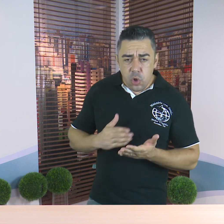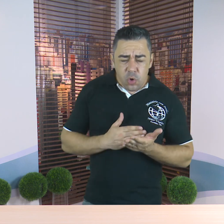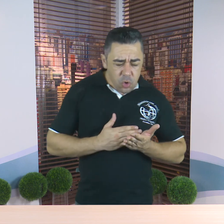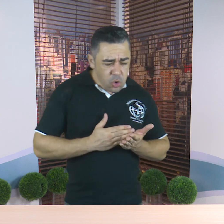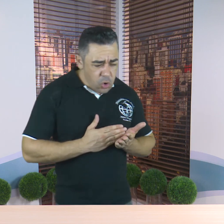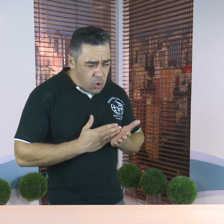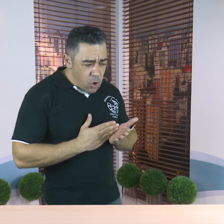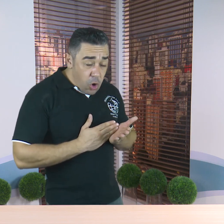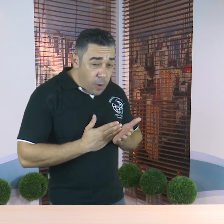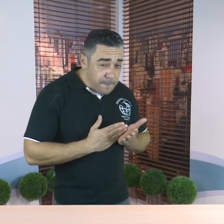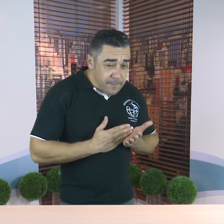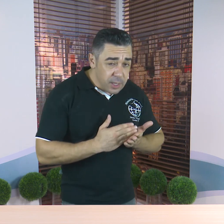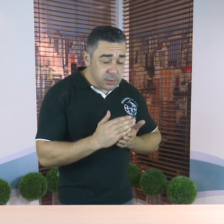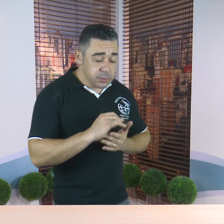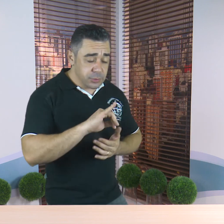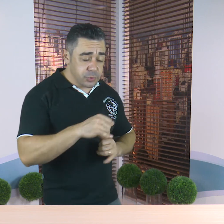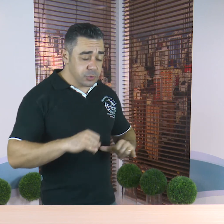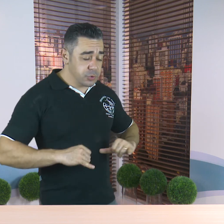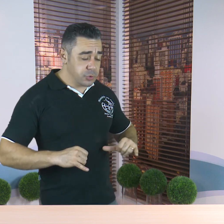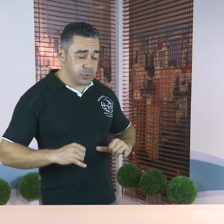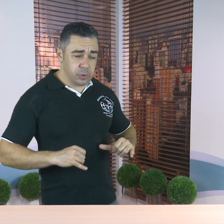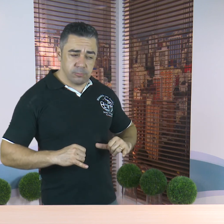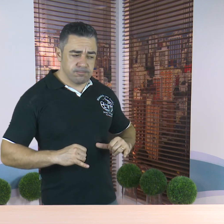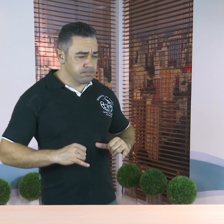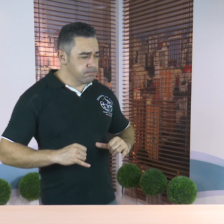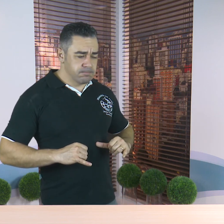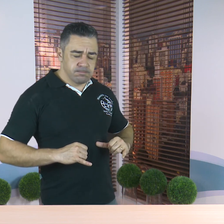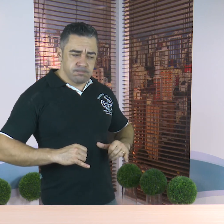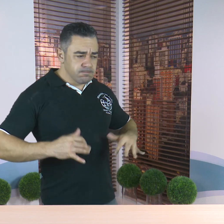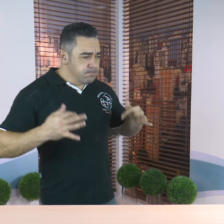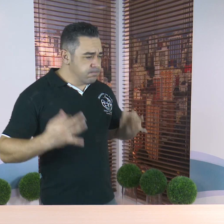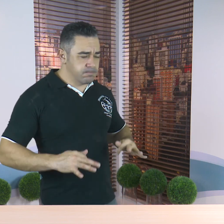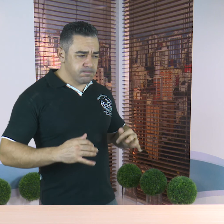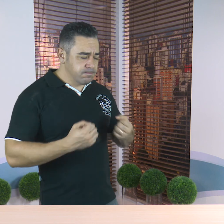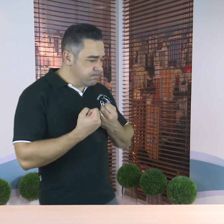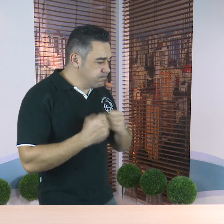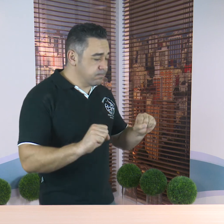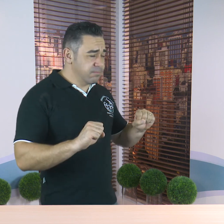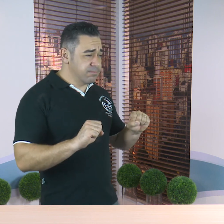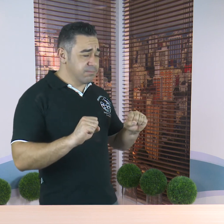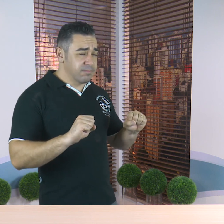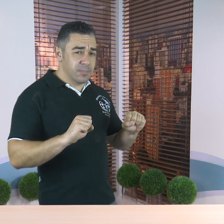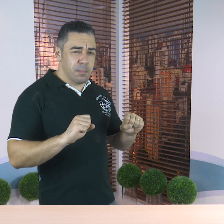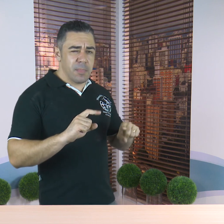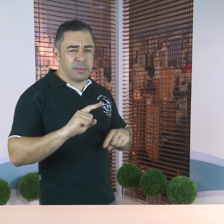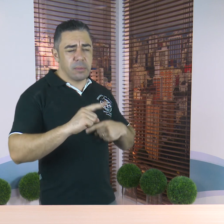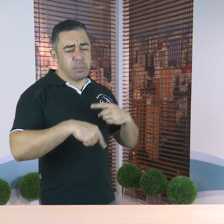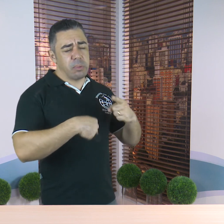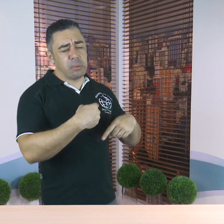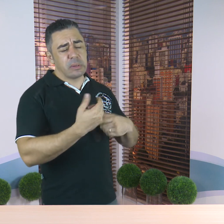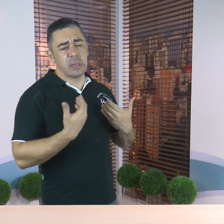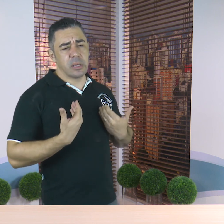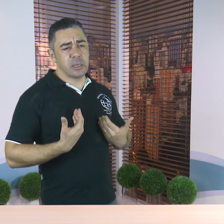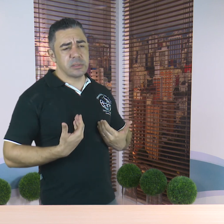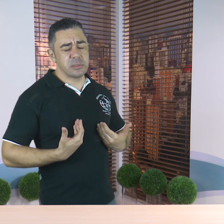ele se enfurece de dor e protesta, mas depois silencia, com a fé dominada de